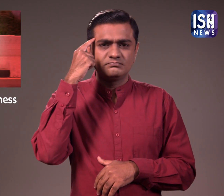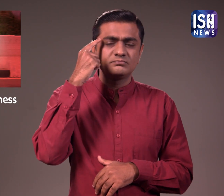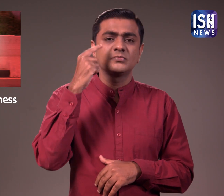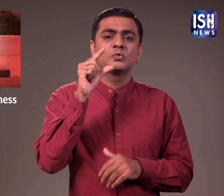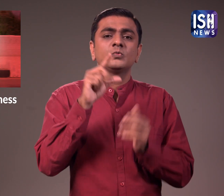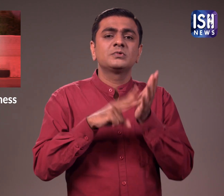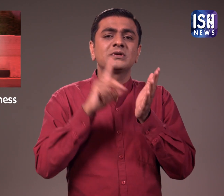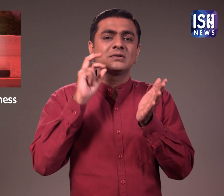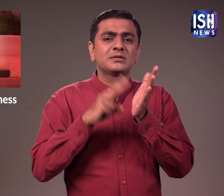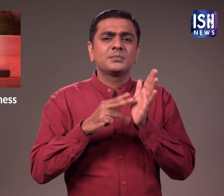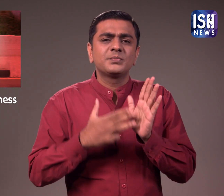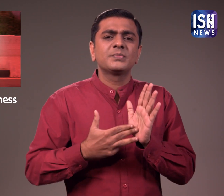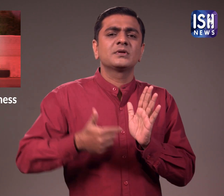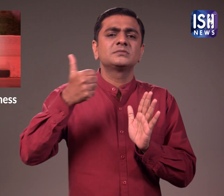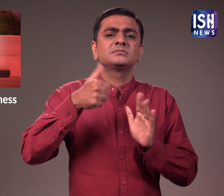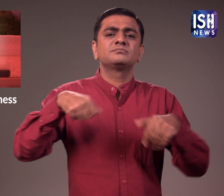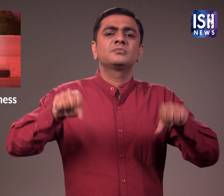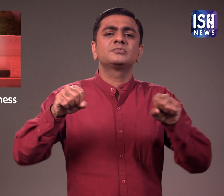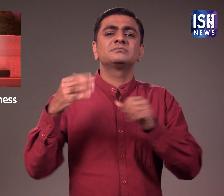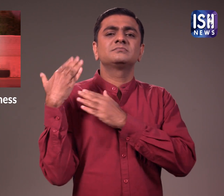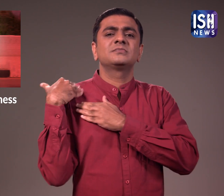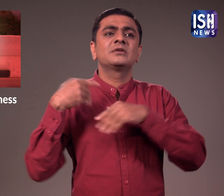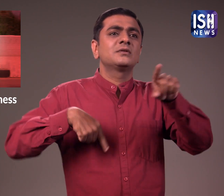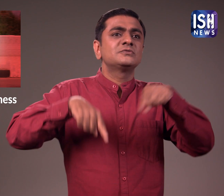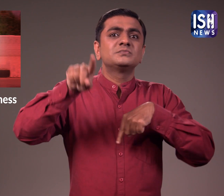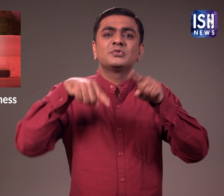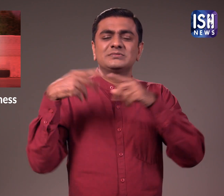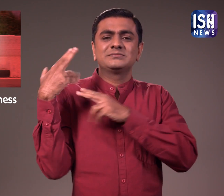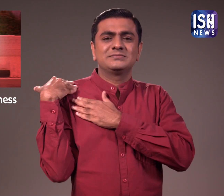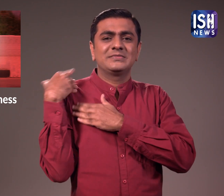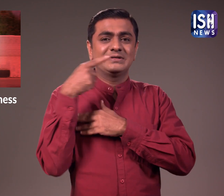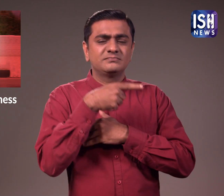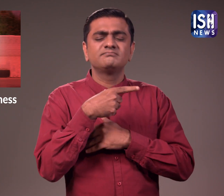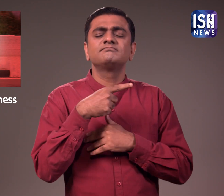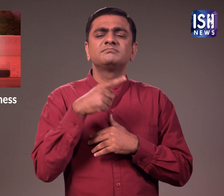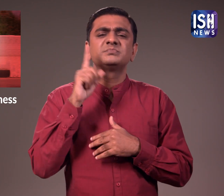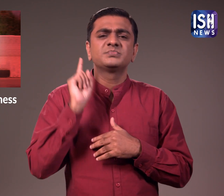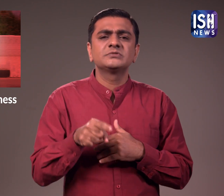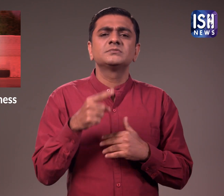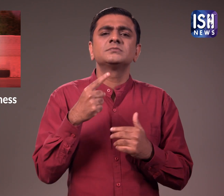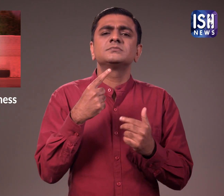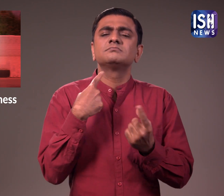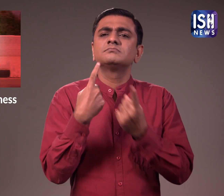से केंद्रिय परिवाहन मंत्रालाई ने इस मुद्दे पर जंता से प्रतिक्रिया मांगी